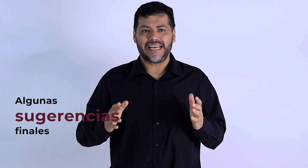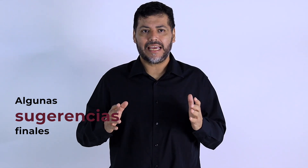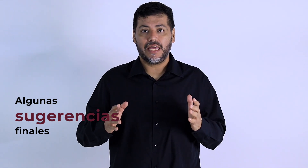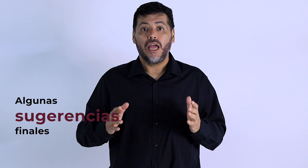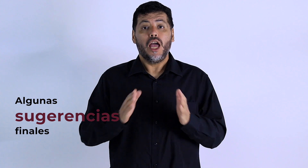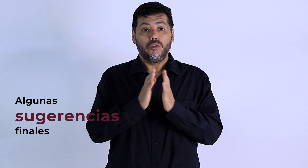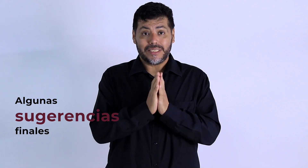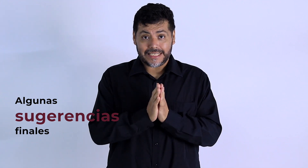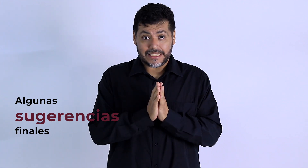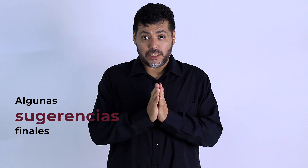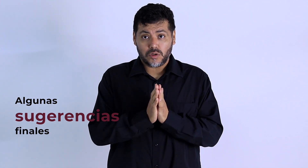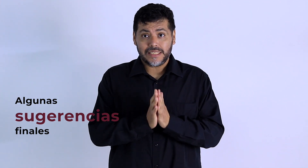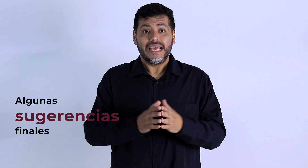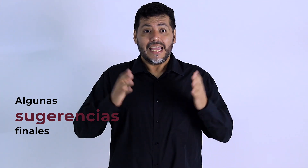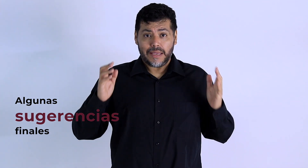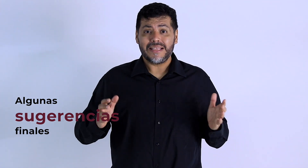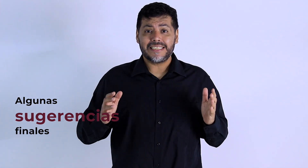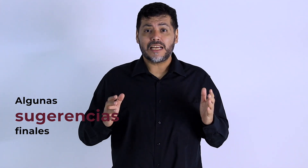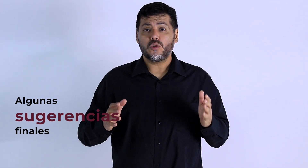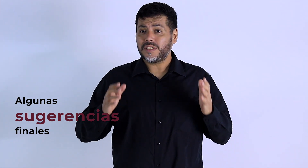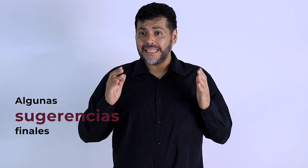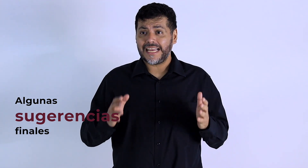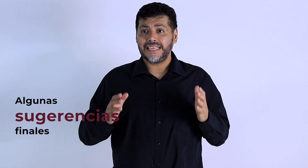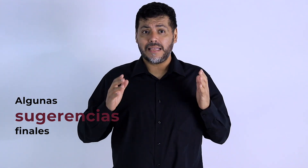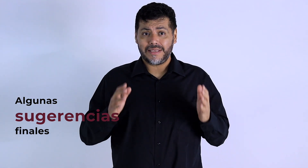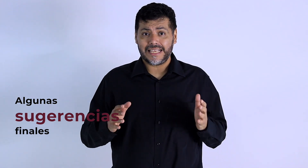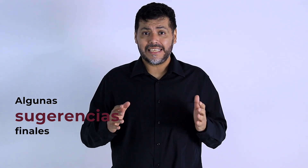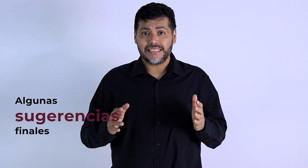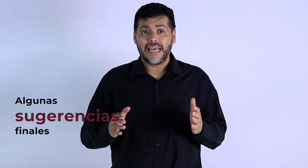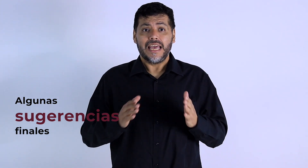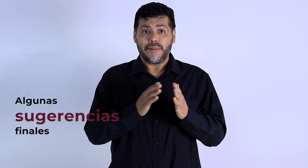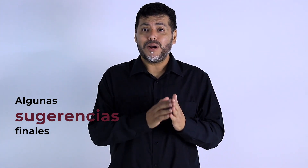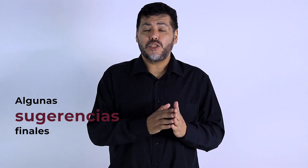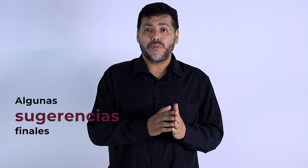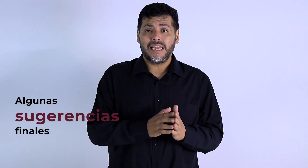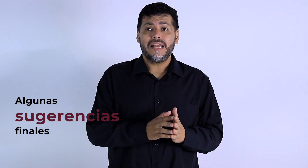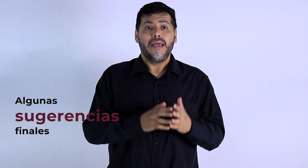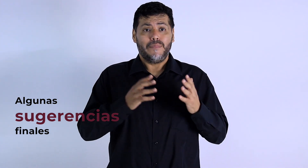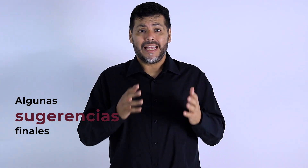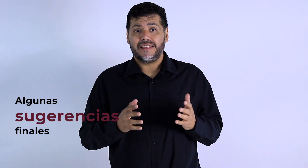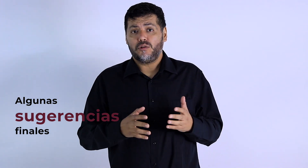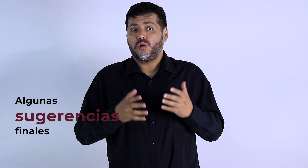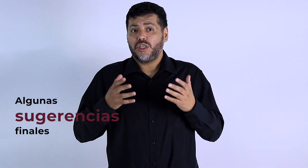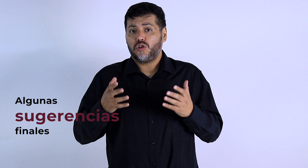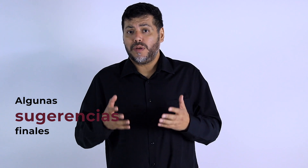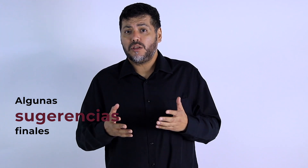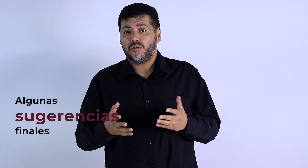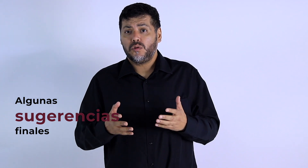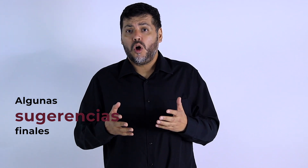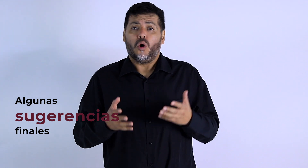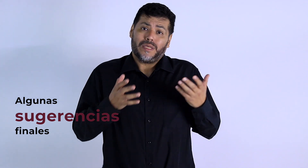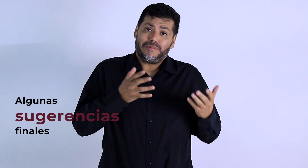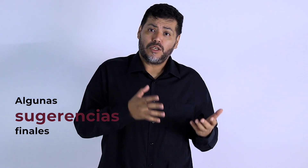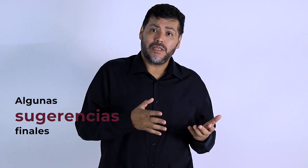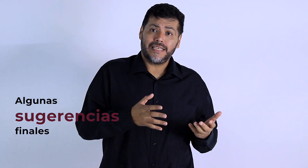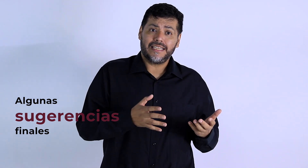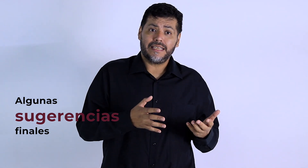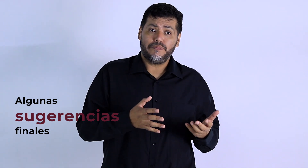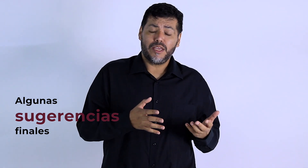aprendizaje. Nuestras decisiones deben estar sustentadas en evidencias que puedes obtener mediante el uso de instrumentos, observaciones del desempeño